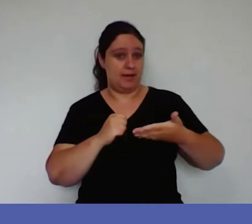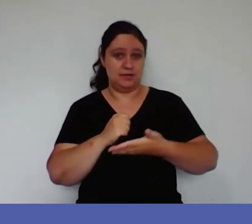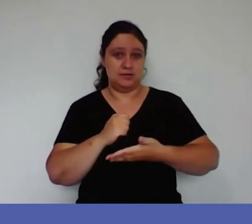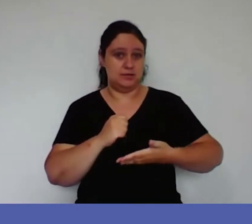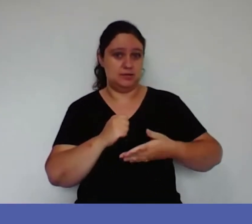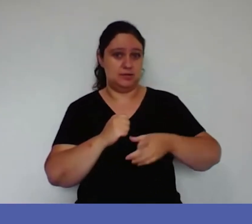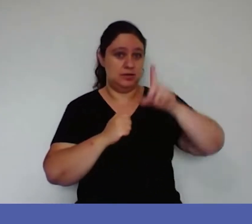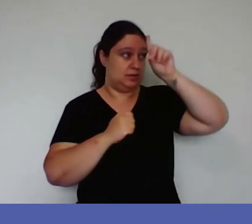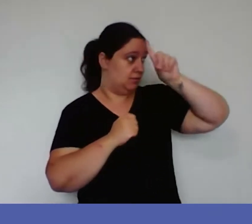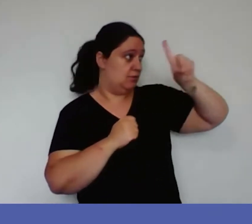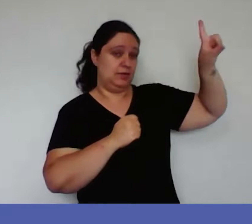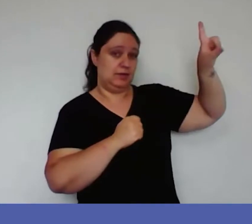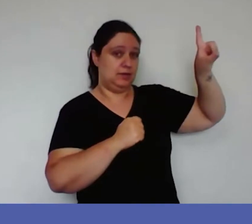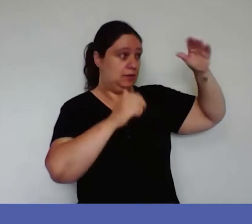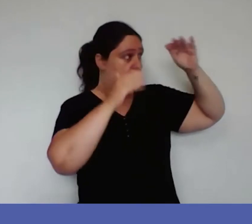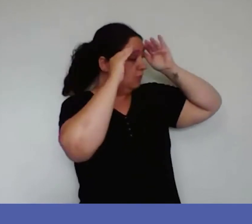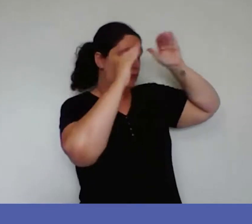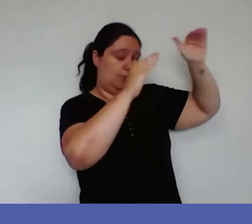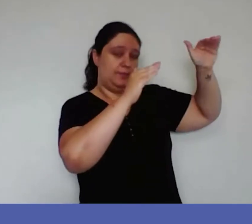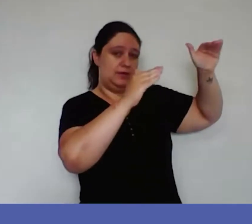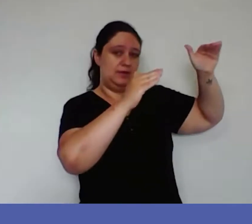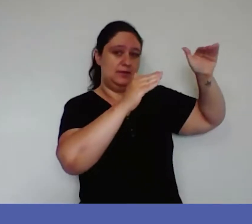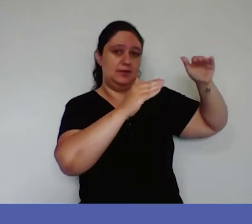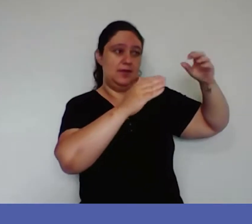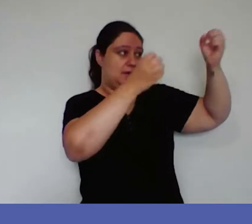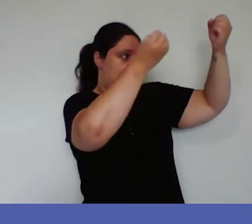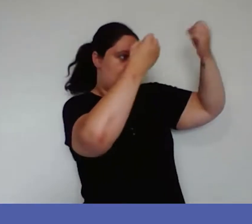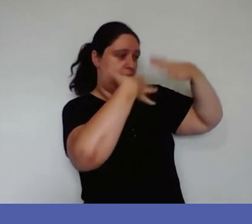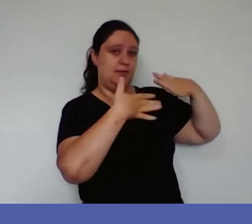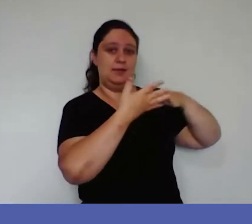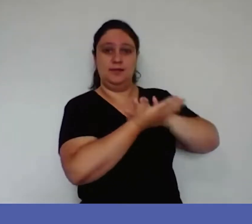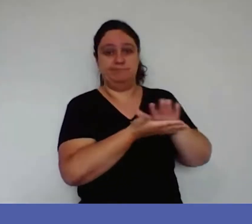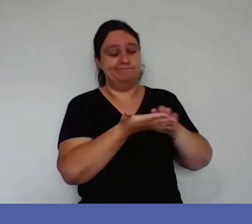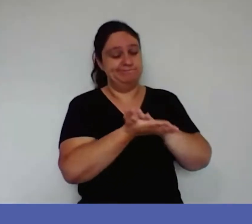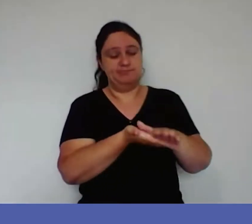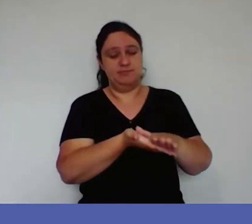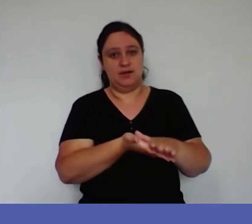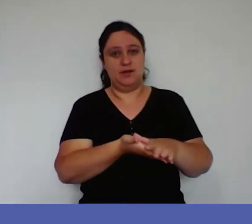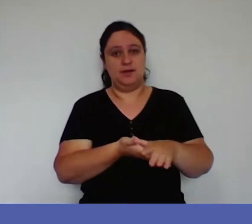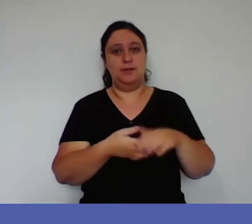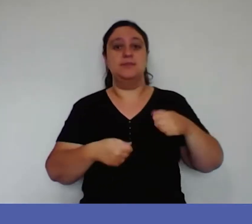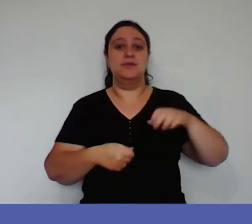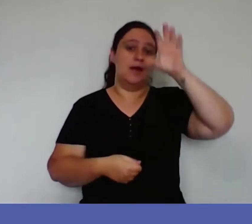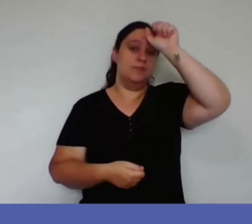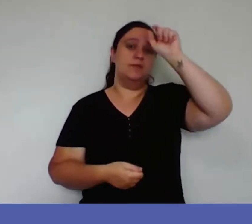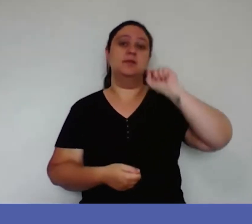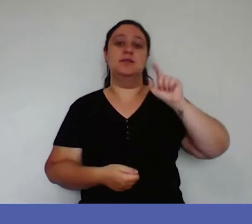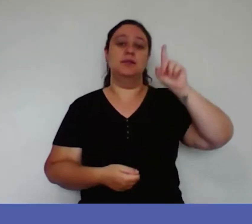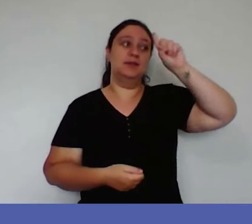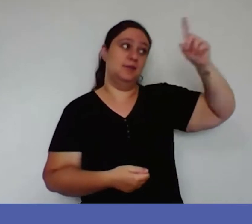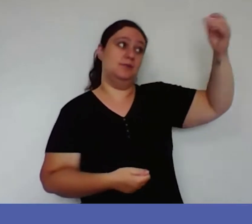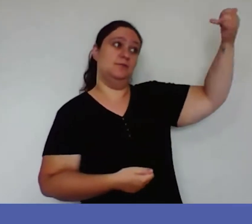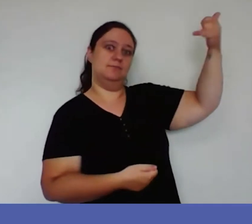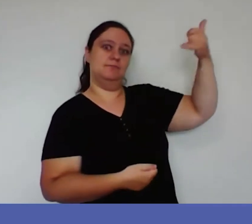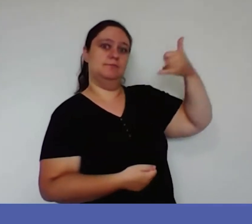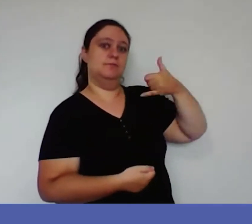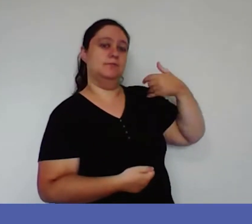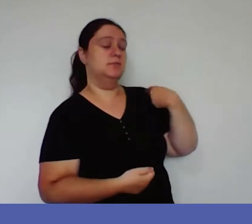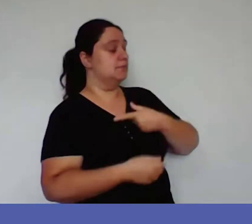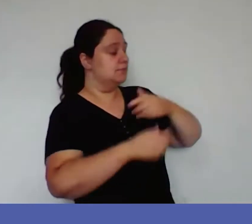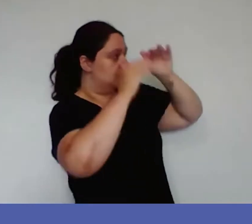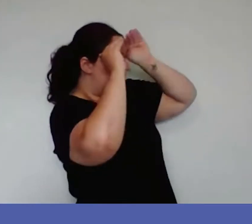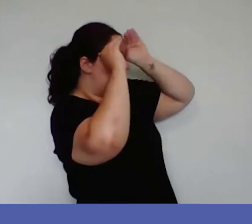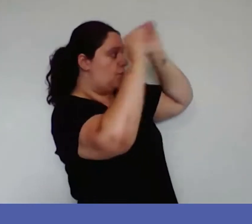precisamos aprender que a bênção do Senhor está aí, porque a palavra vem dele, a palavra não é de um homem, a palavra vem